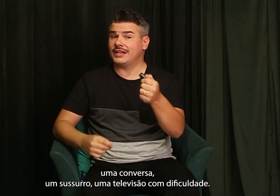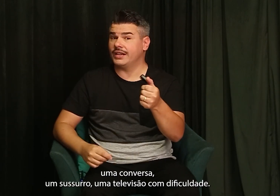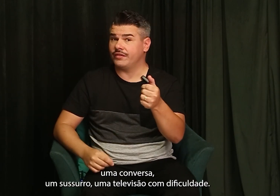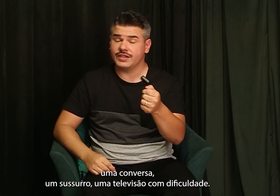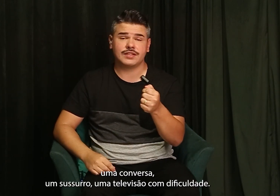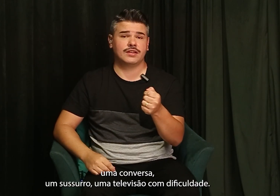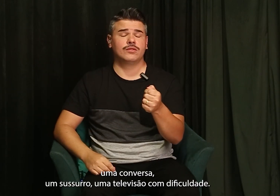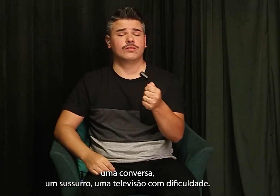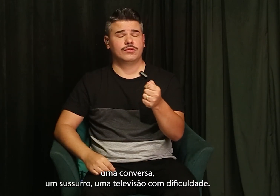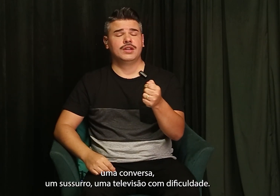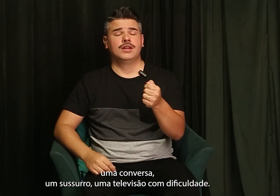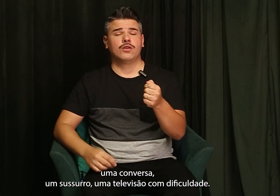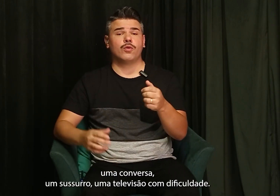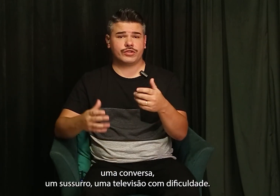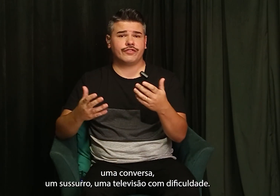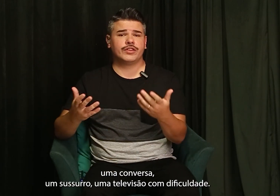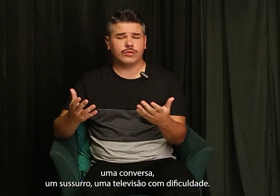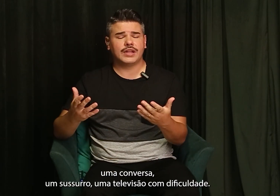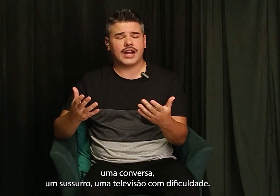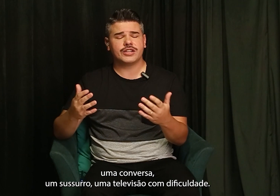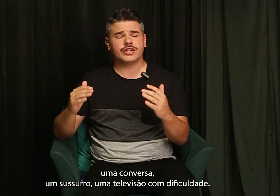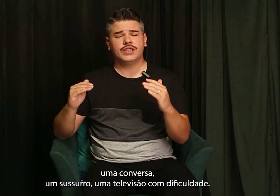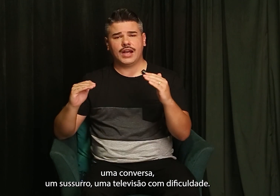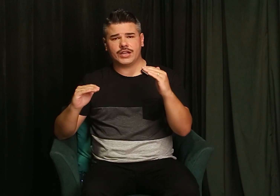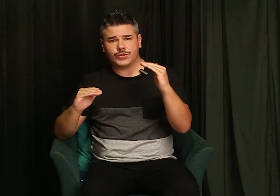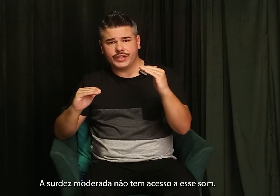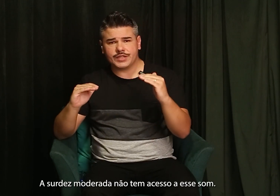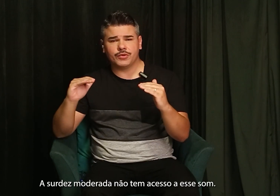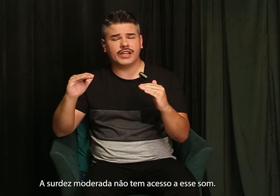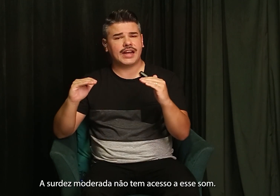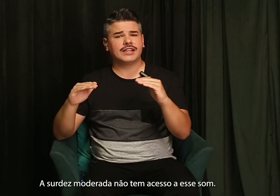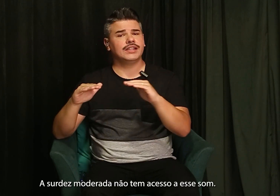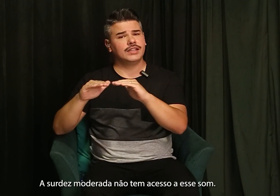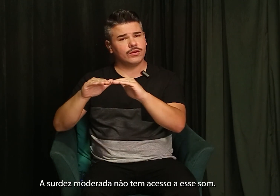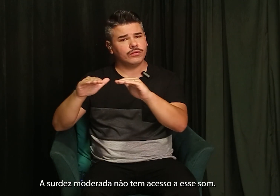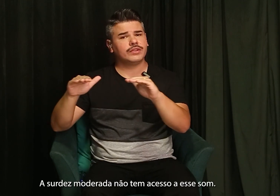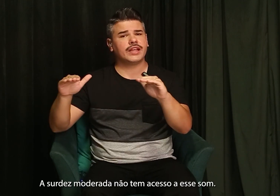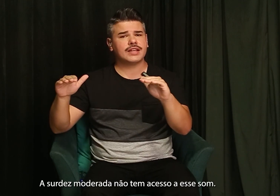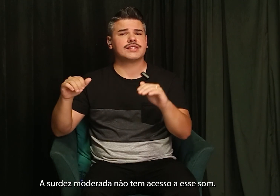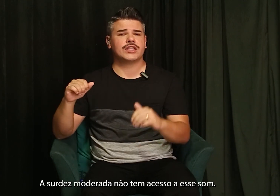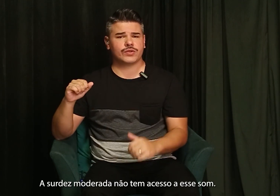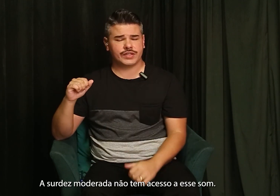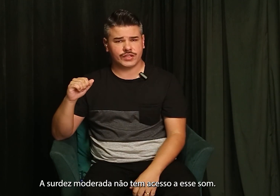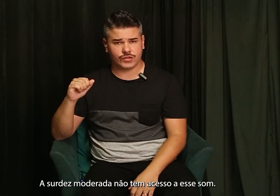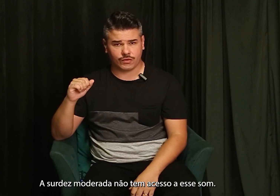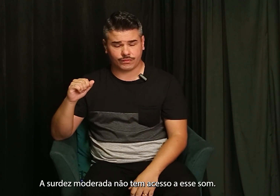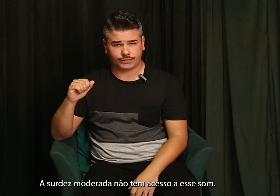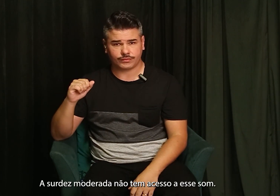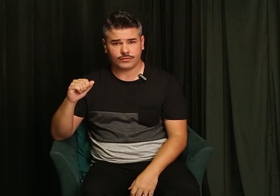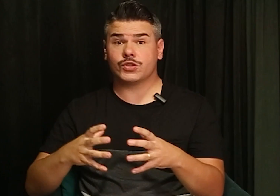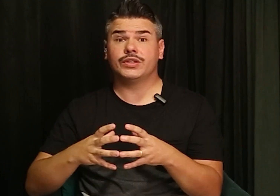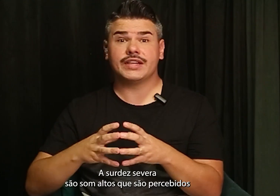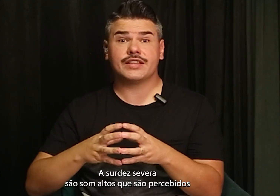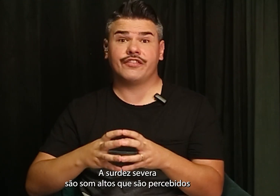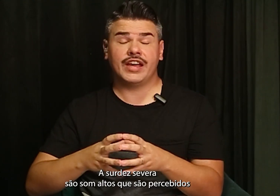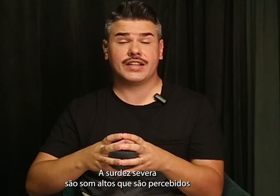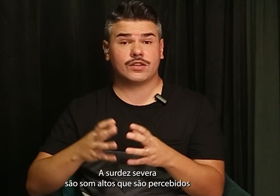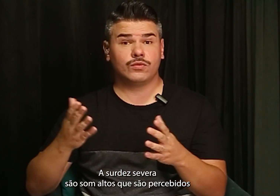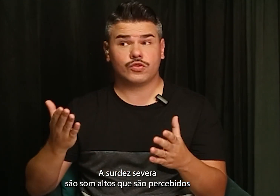uma televisão com dificuldade. A surdez moderada não tem acesso a esse som. A surdez severa